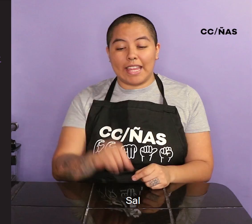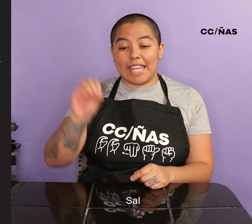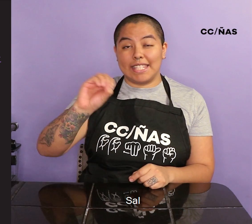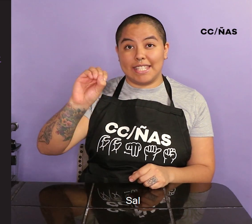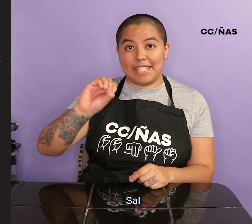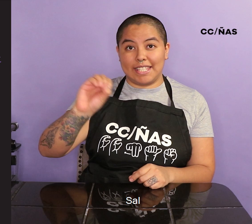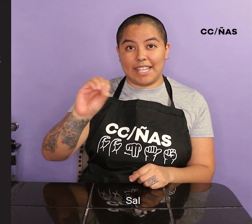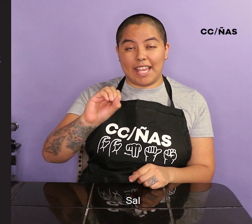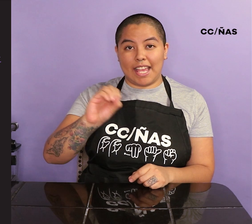sal,